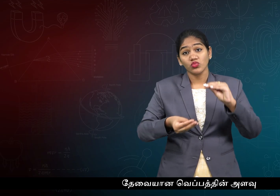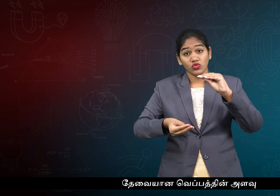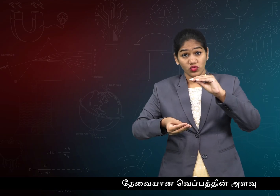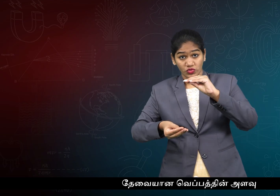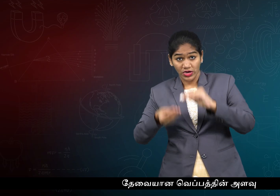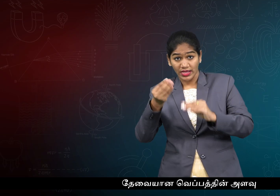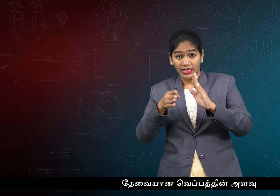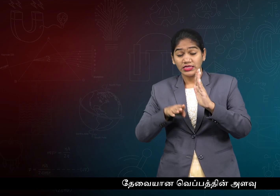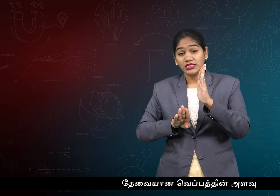தேவையான வெப்பத்தின் அளவு